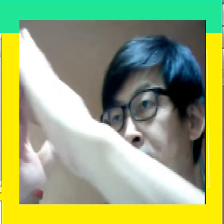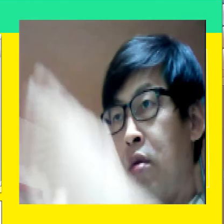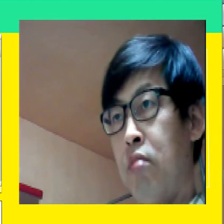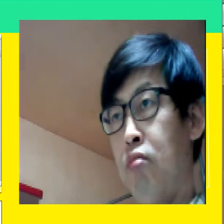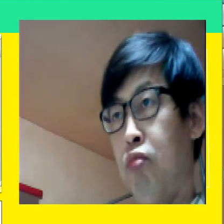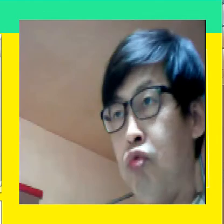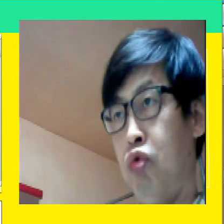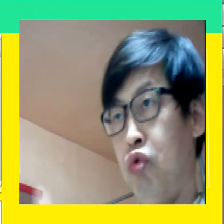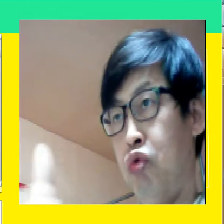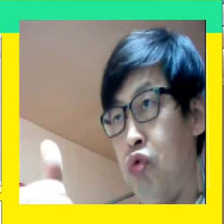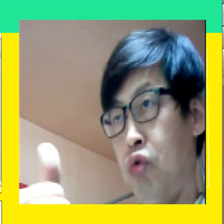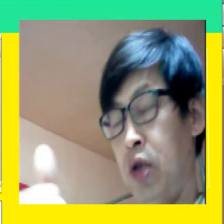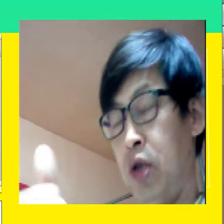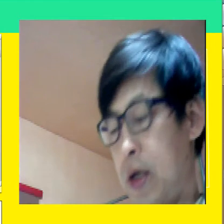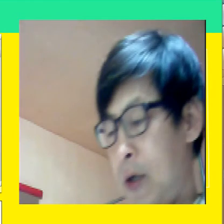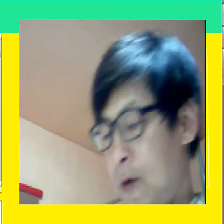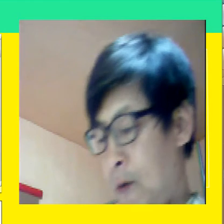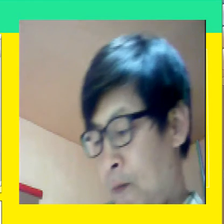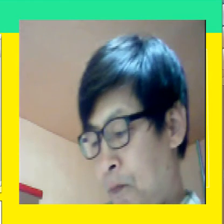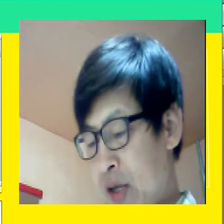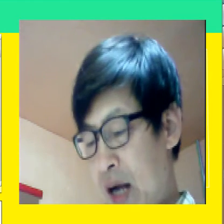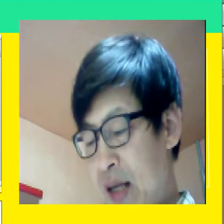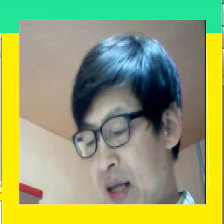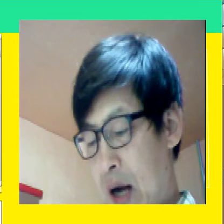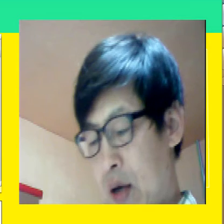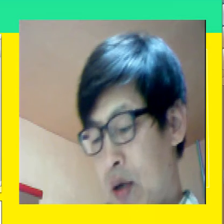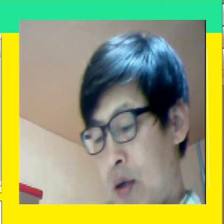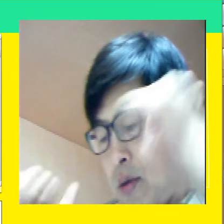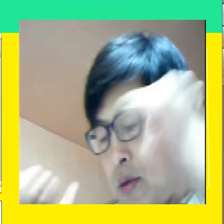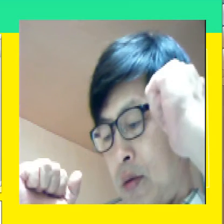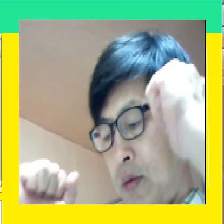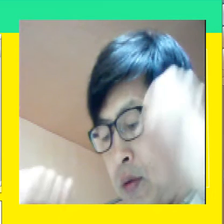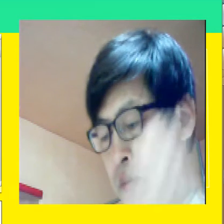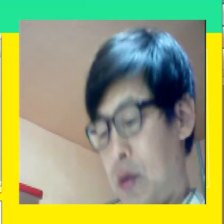방문. 살다.